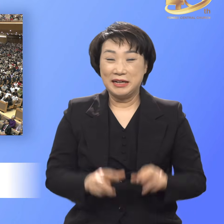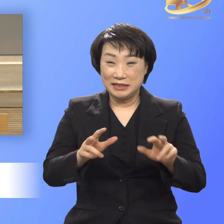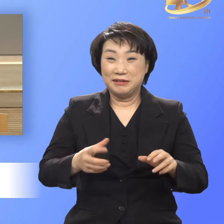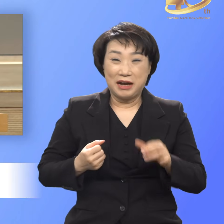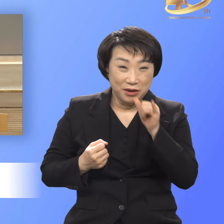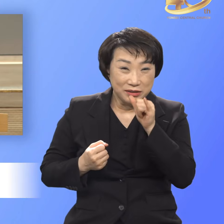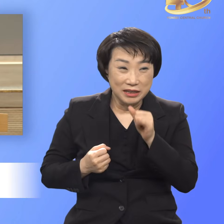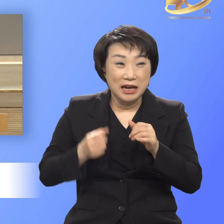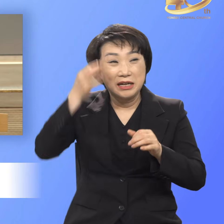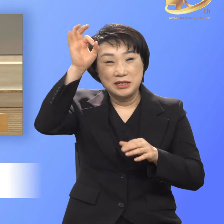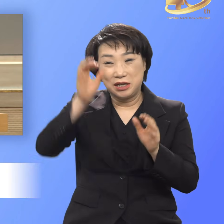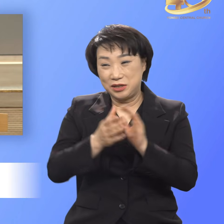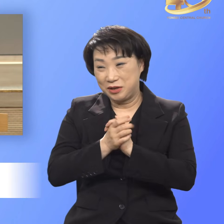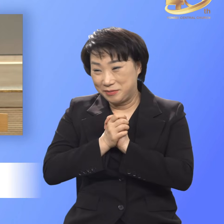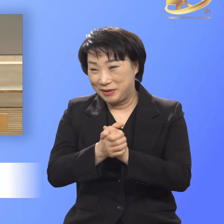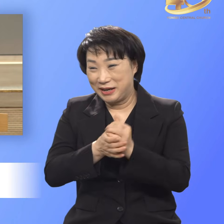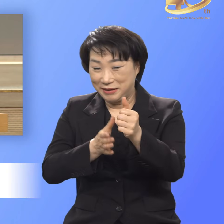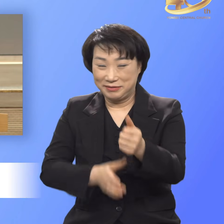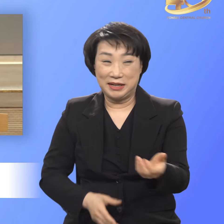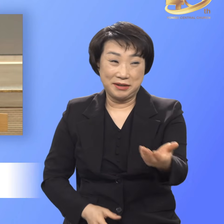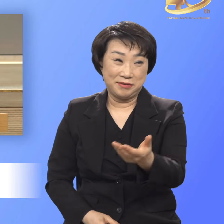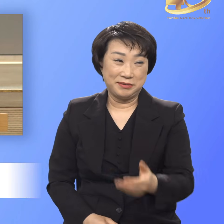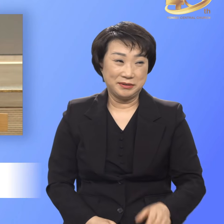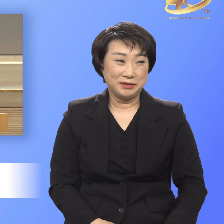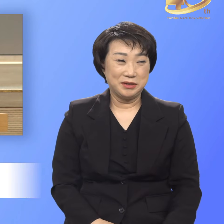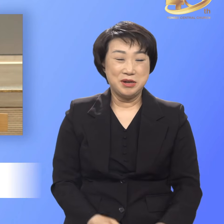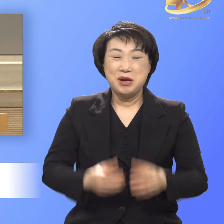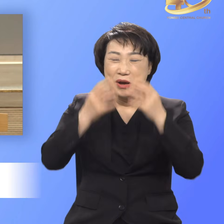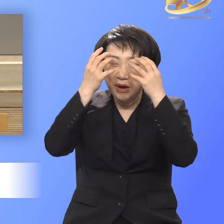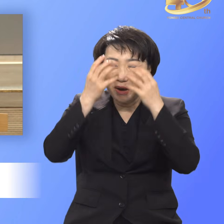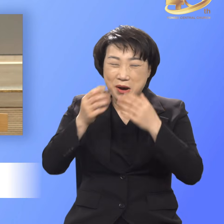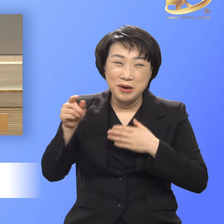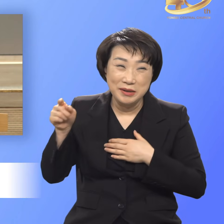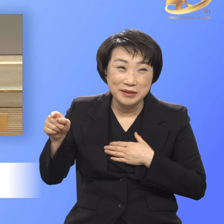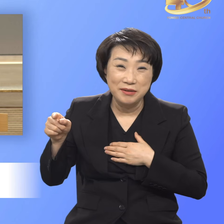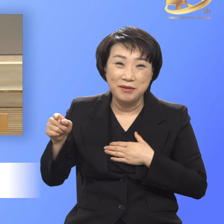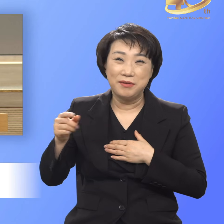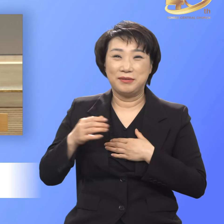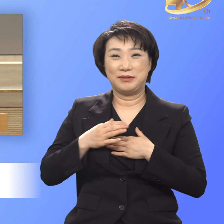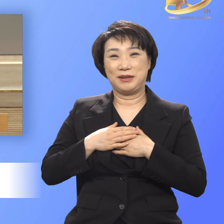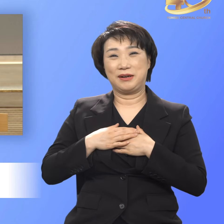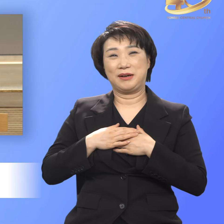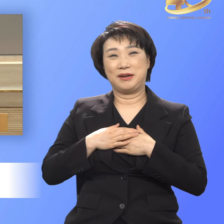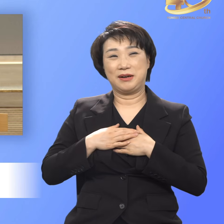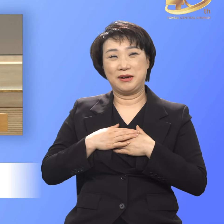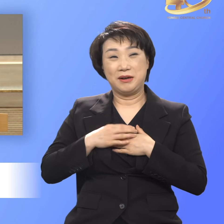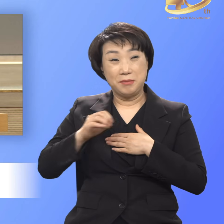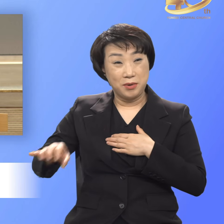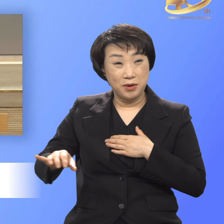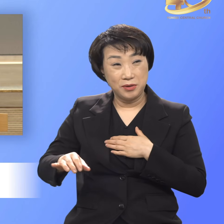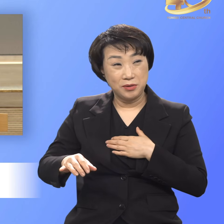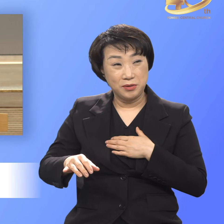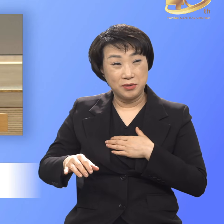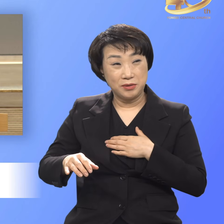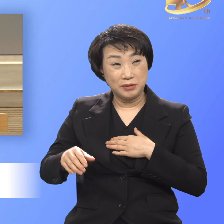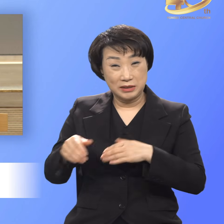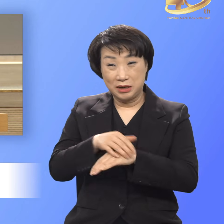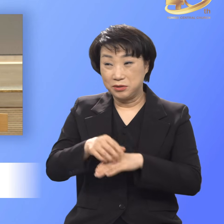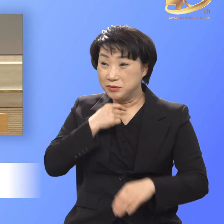있다고 인정하면 아멘 합시다. 그 어마어마한 것을 어디다 놓치고 댕기고 놓고